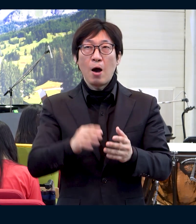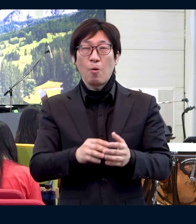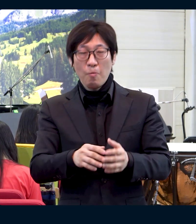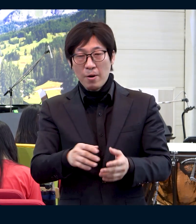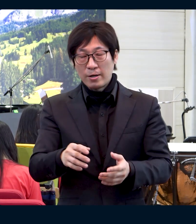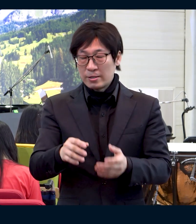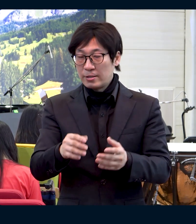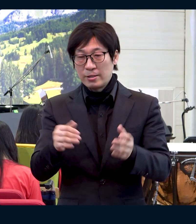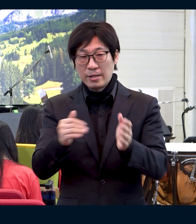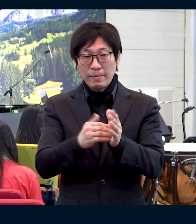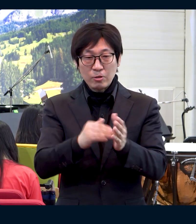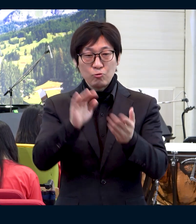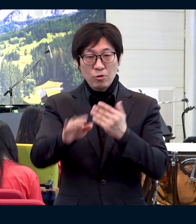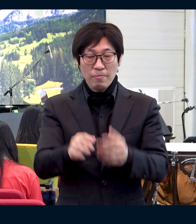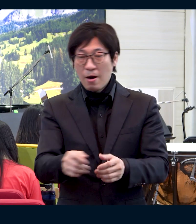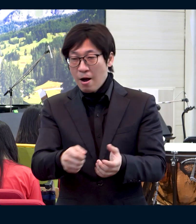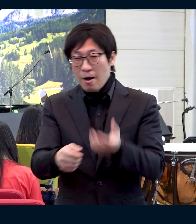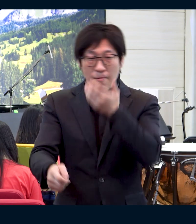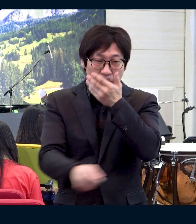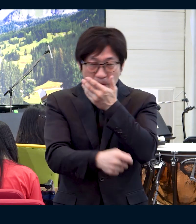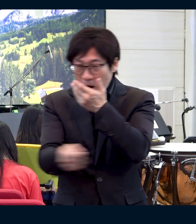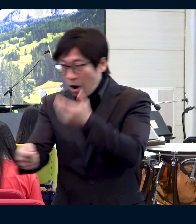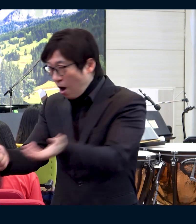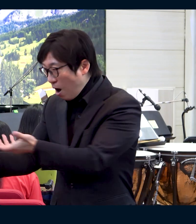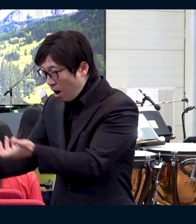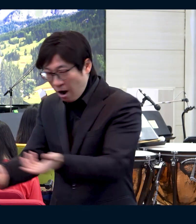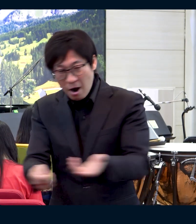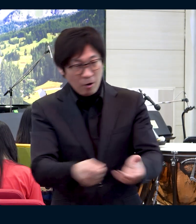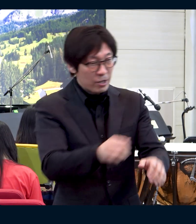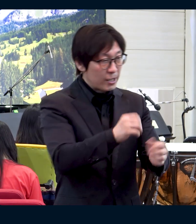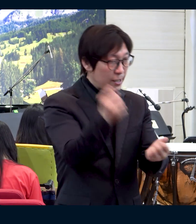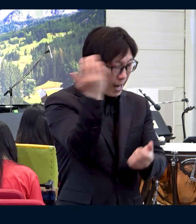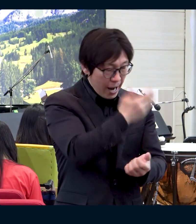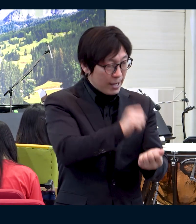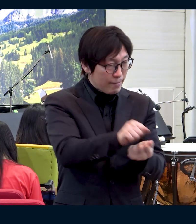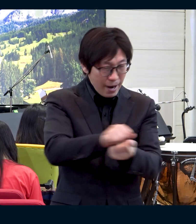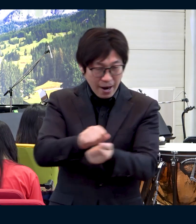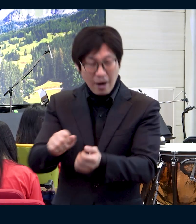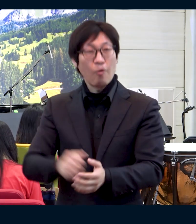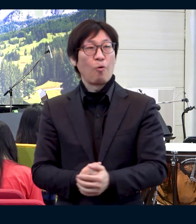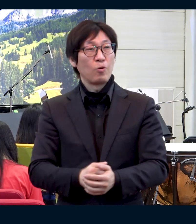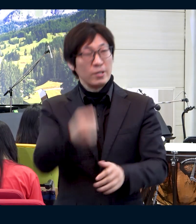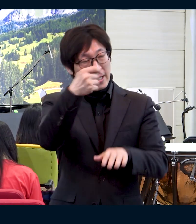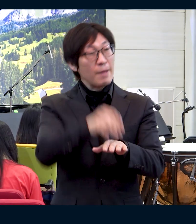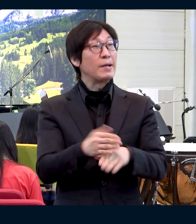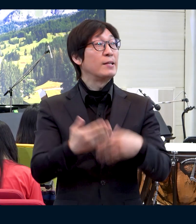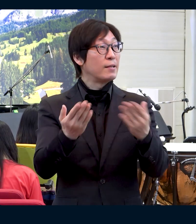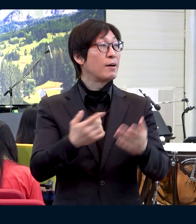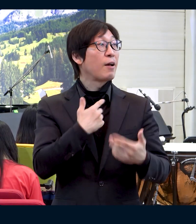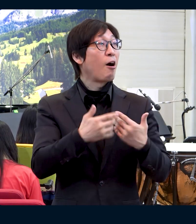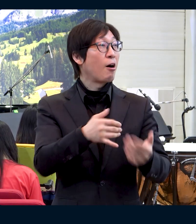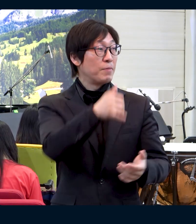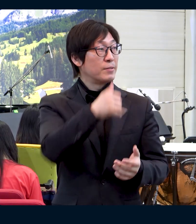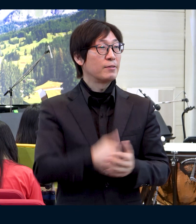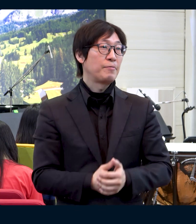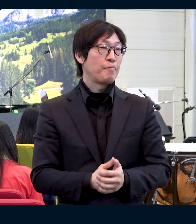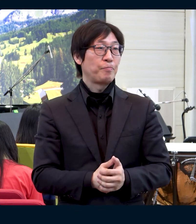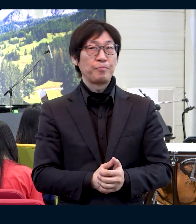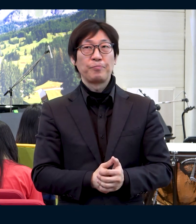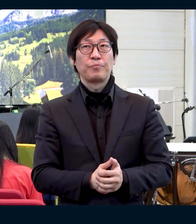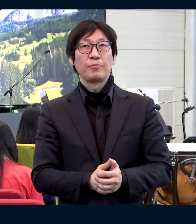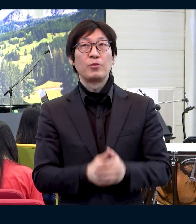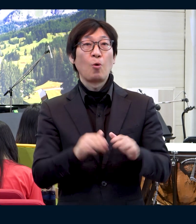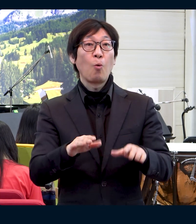방역을 하고 소독을 하고 또 손소독을 하며 또 들어와서 예배를 드렸던 그 기억이 있습니다.